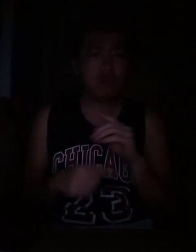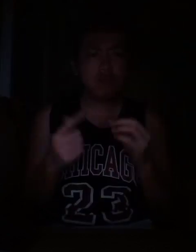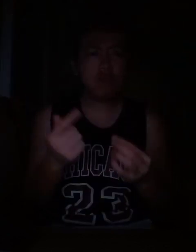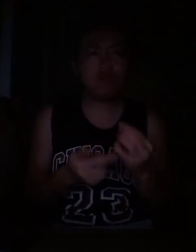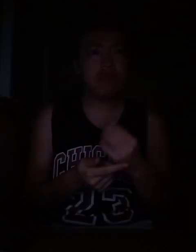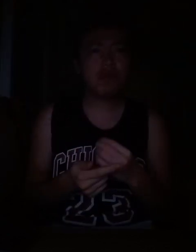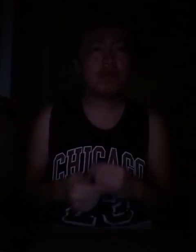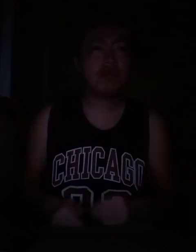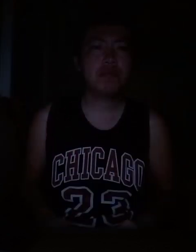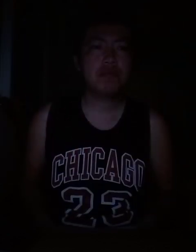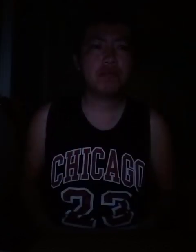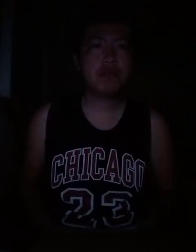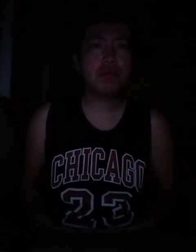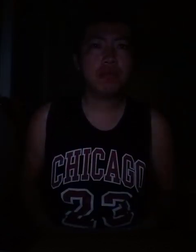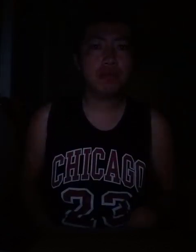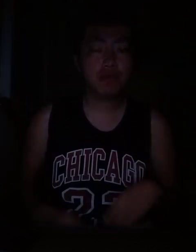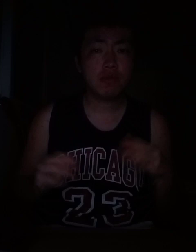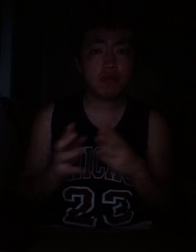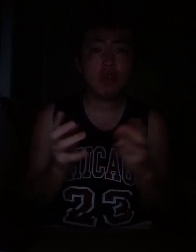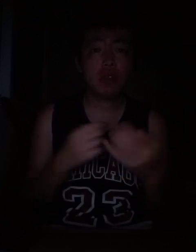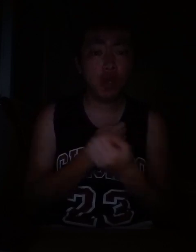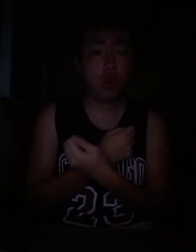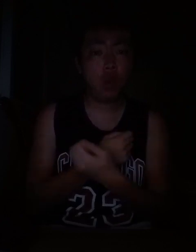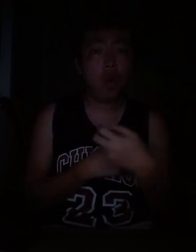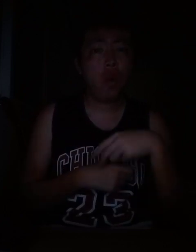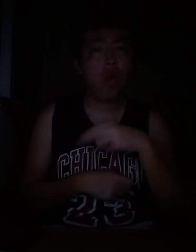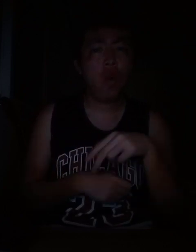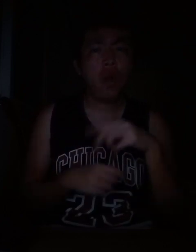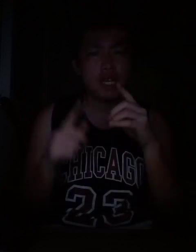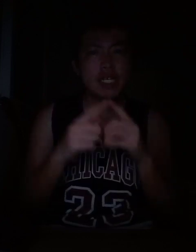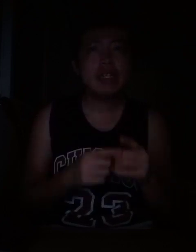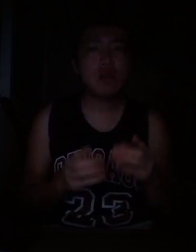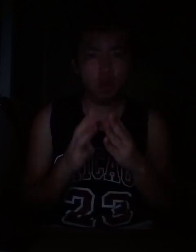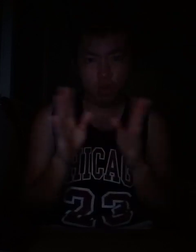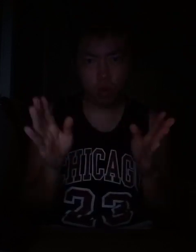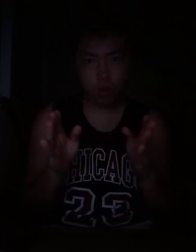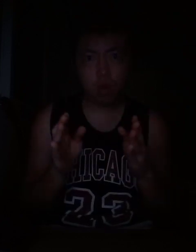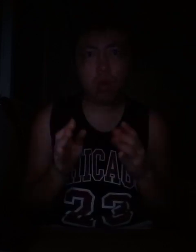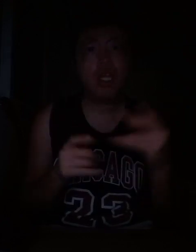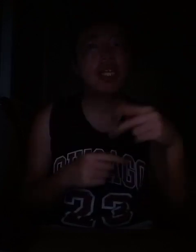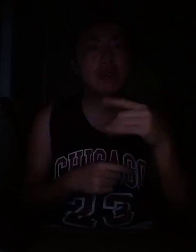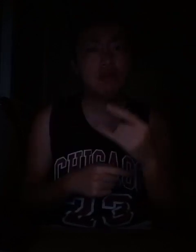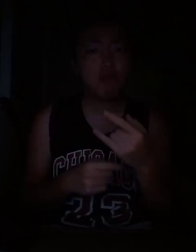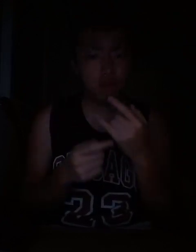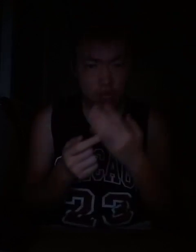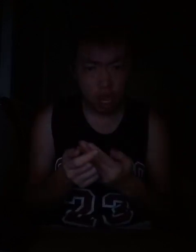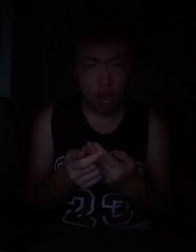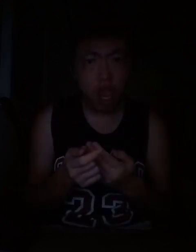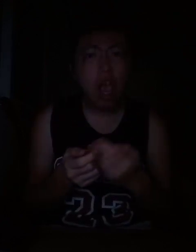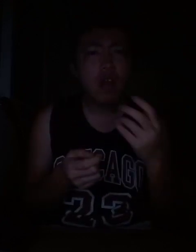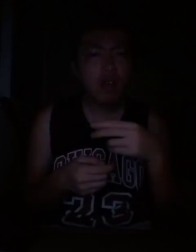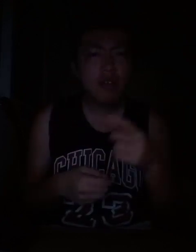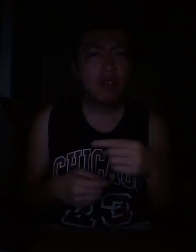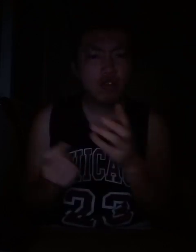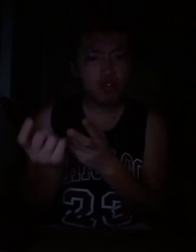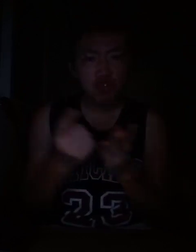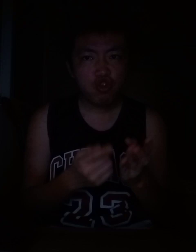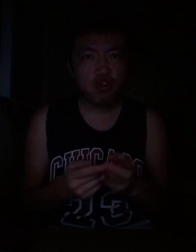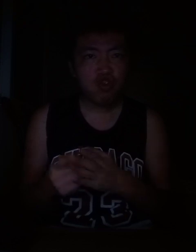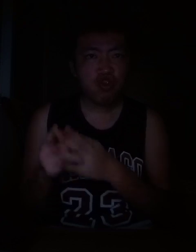그래요. 윤석열 대통령은 태풍 대비 긴급 점검회의를 열고 인명피해 예방을 위해 중대본을 중심으로 관계기관이